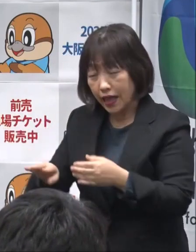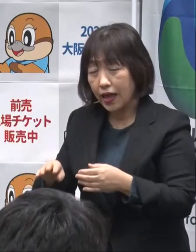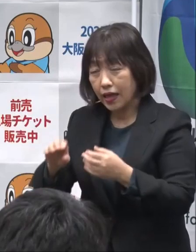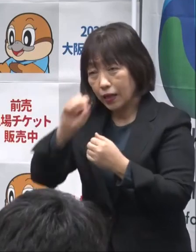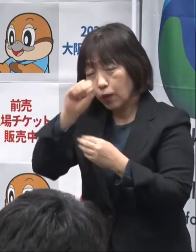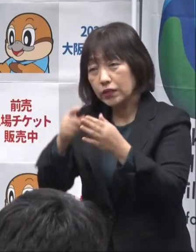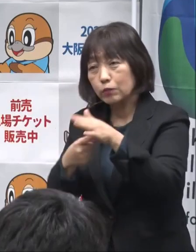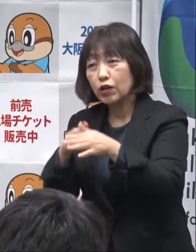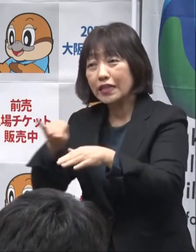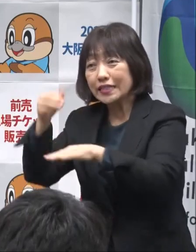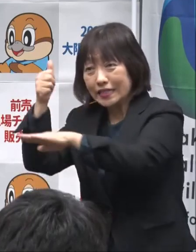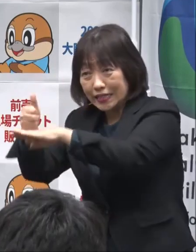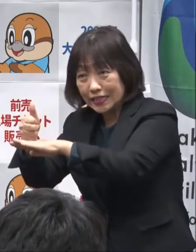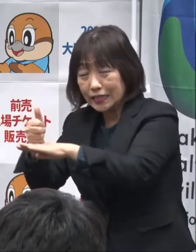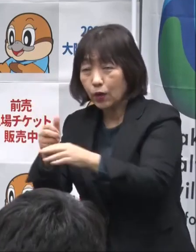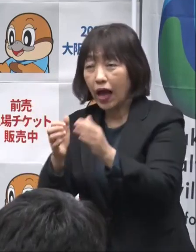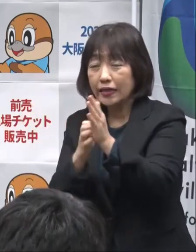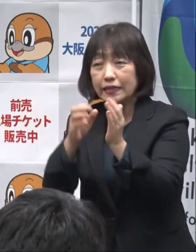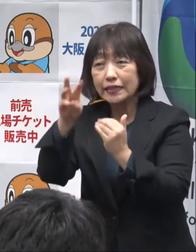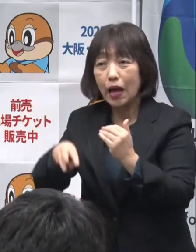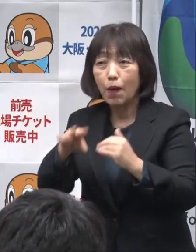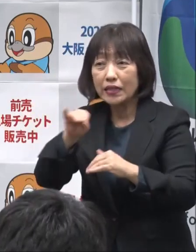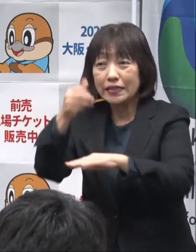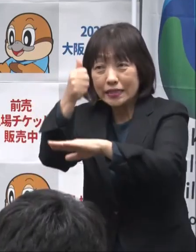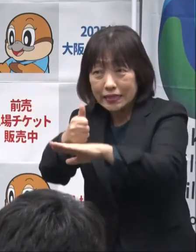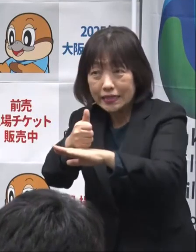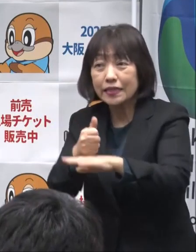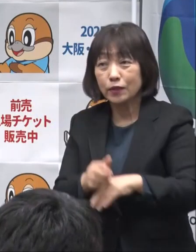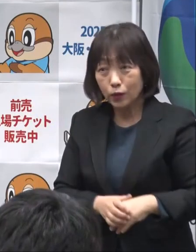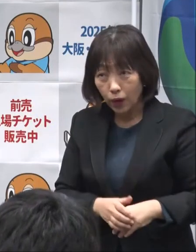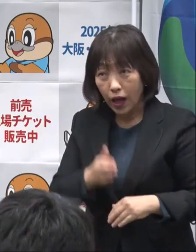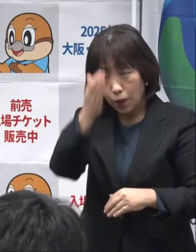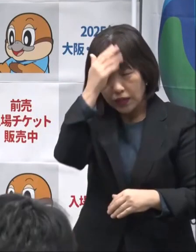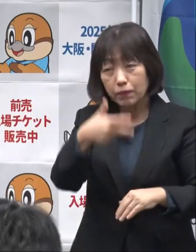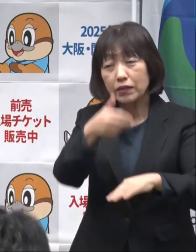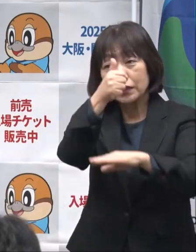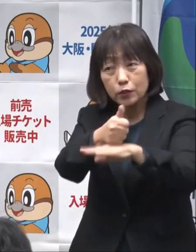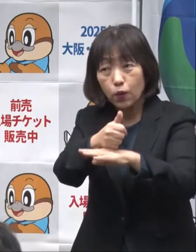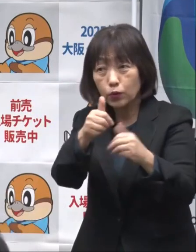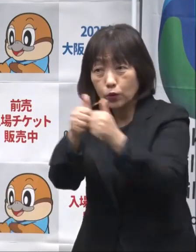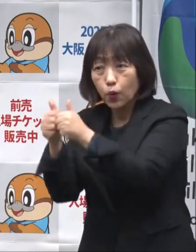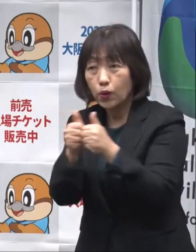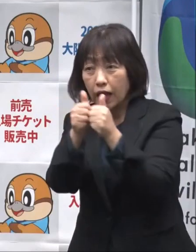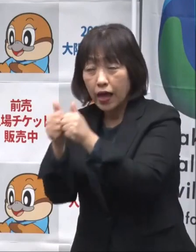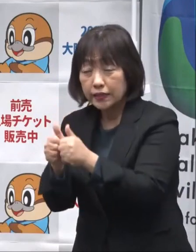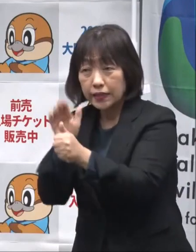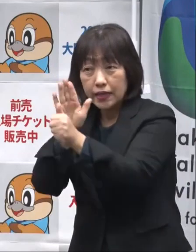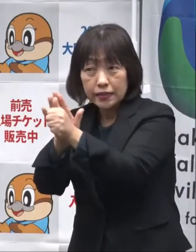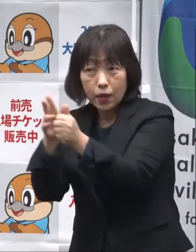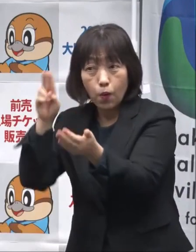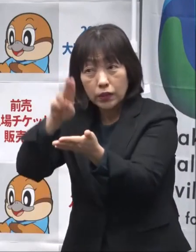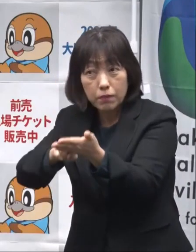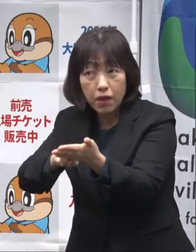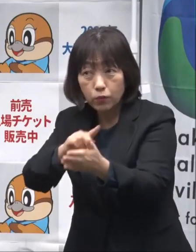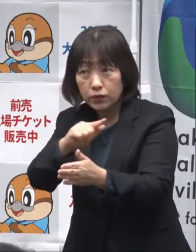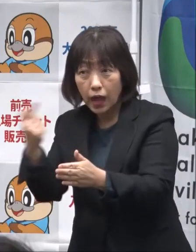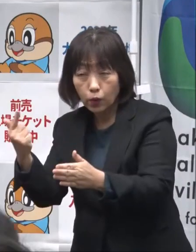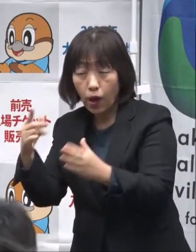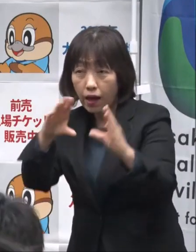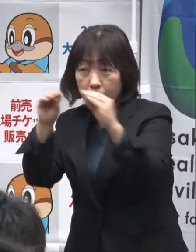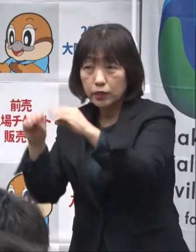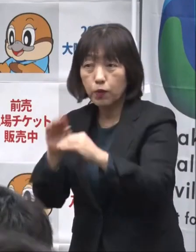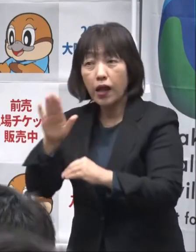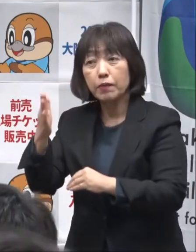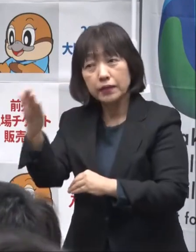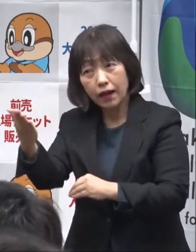とか輪島市長と何かやり取りして支援を決めたりだとか、そういったことはこれまでに何かありましたでしょうか。あれば教え